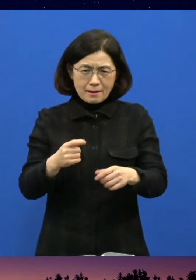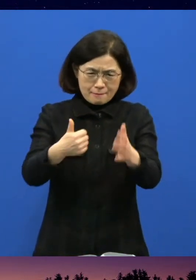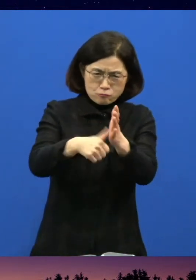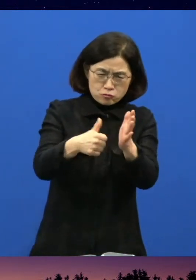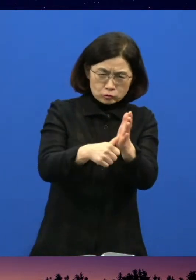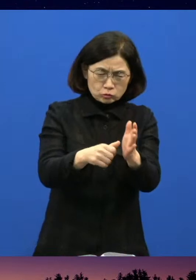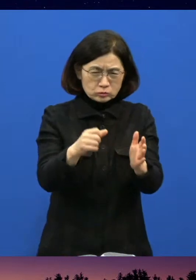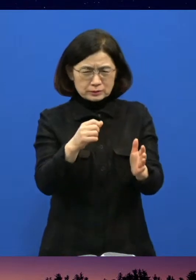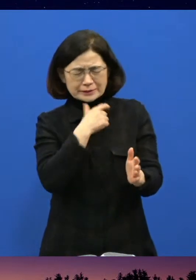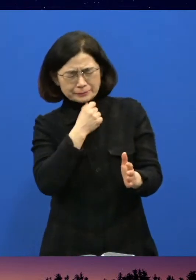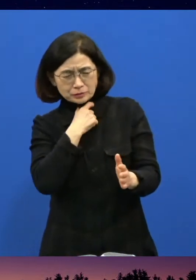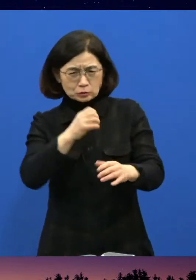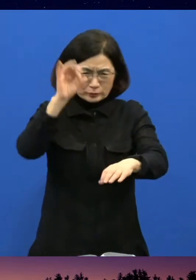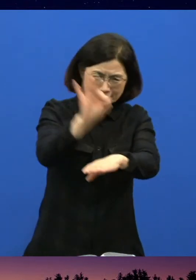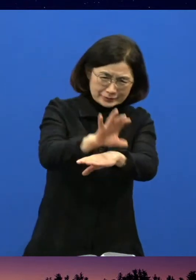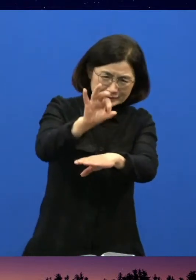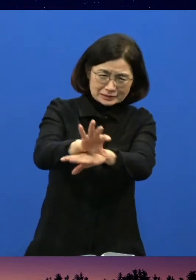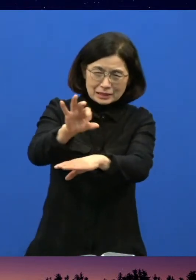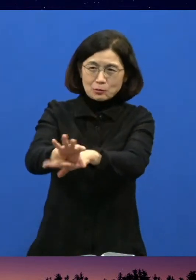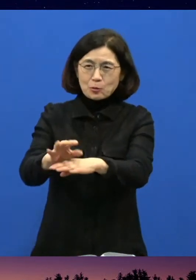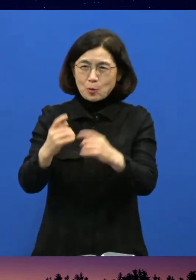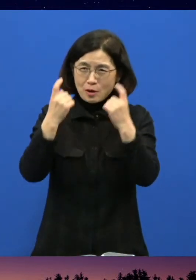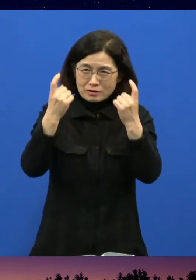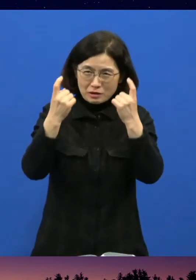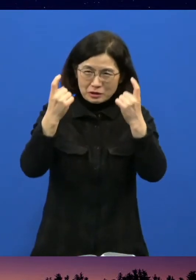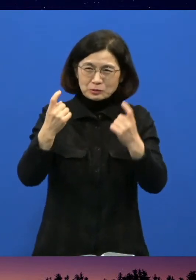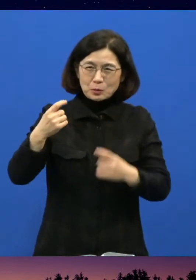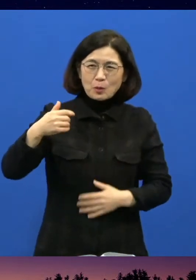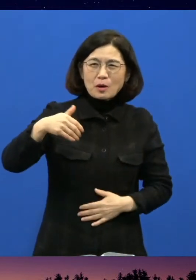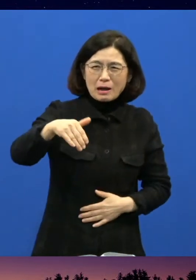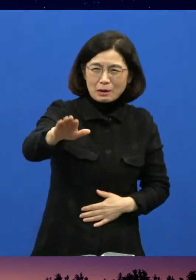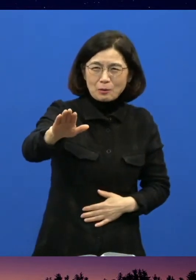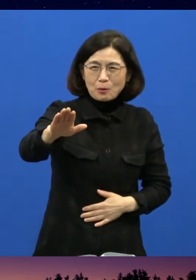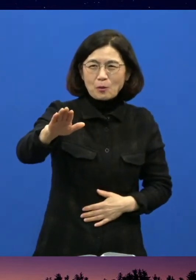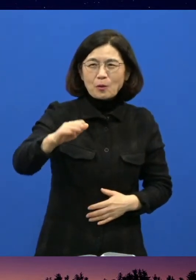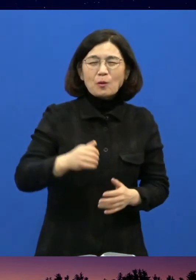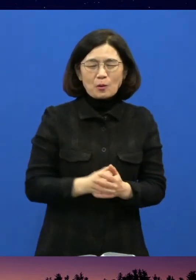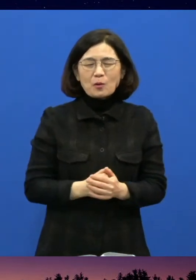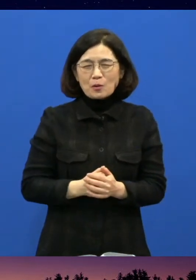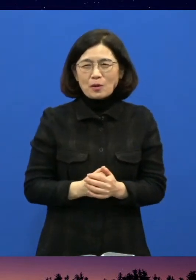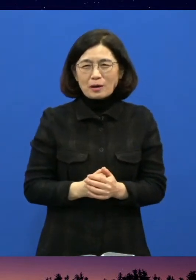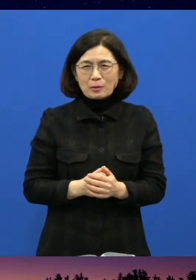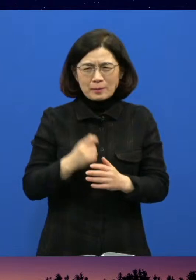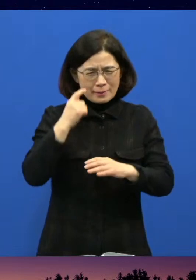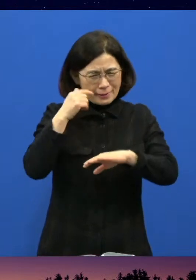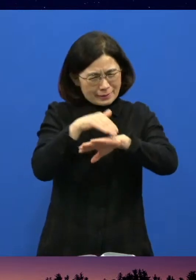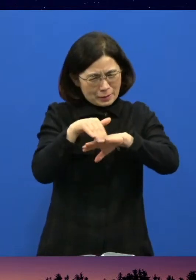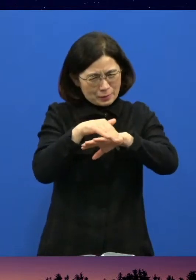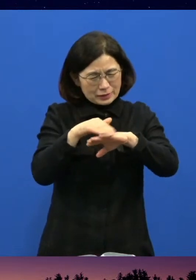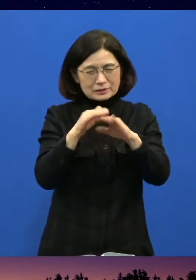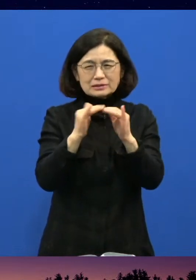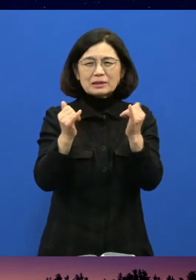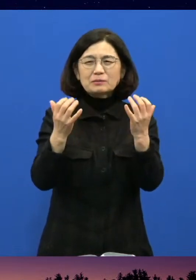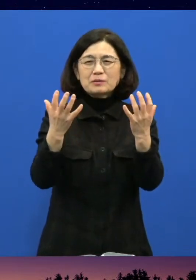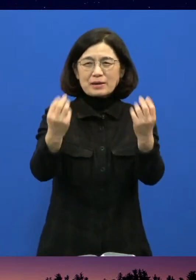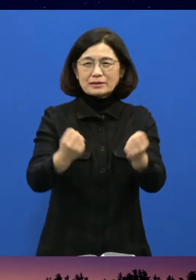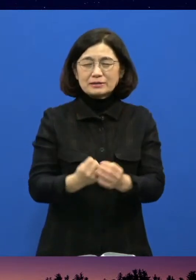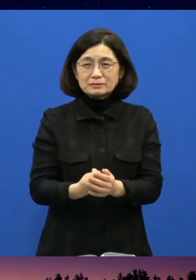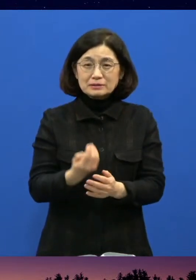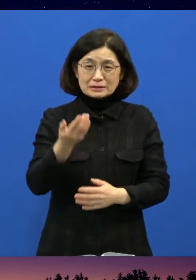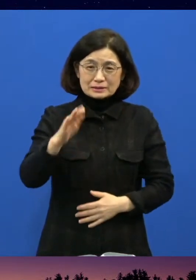거를 그냥 풀기 위해서 그렇게 한다는 거예요. 근데 그거는 이제 여러분 굉장히 부정적인 푸는 거죠. 우리는 그동안